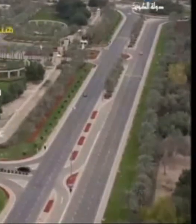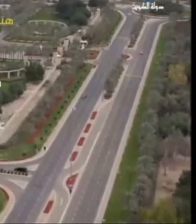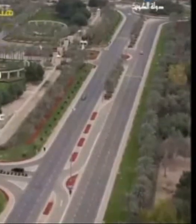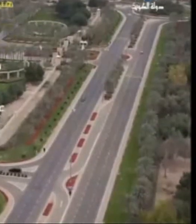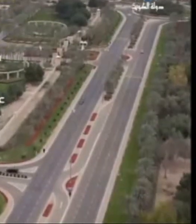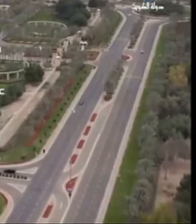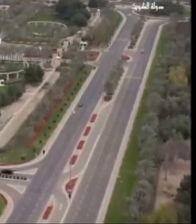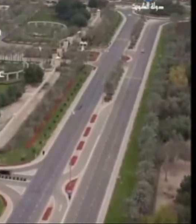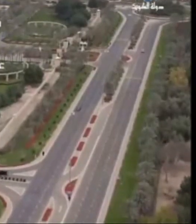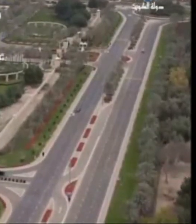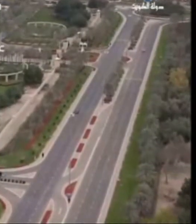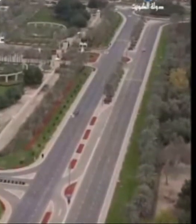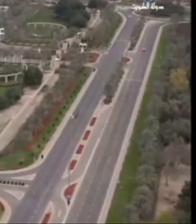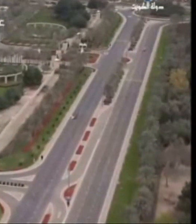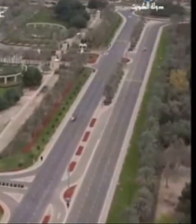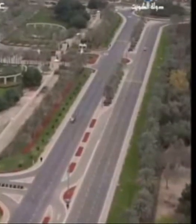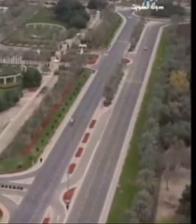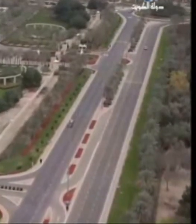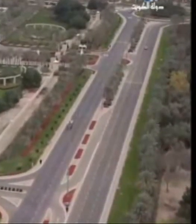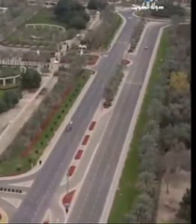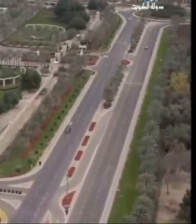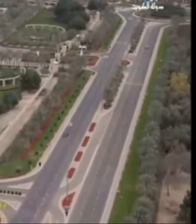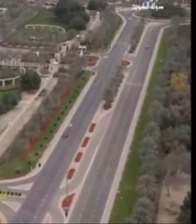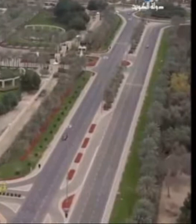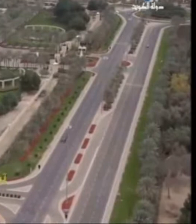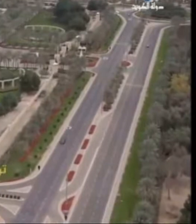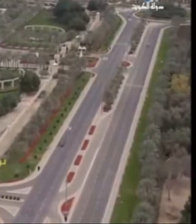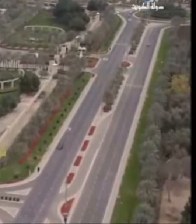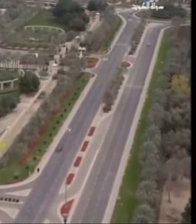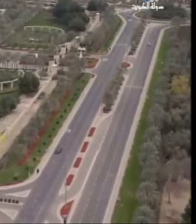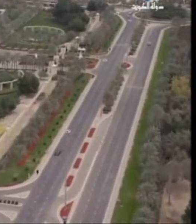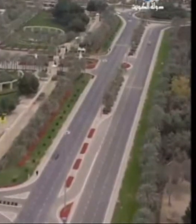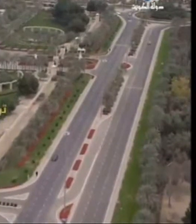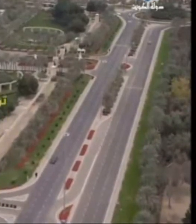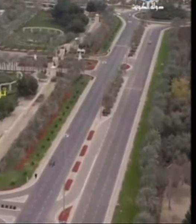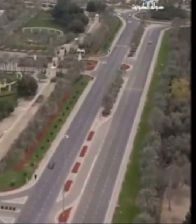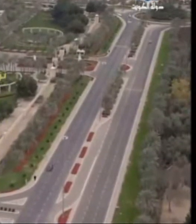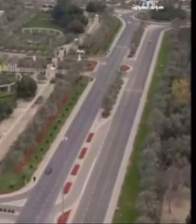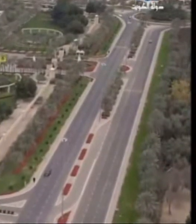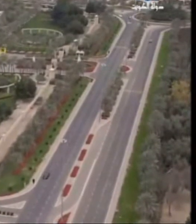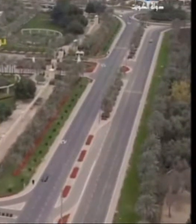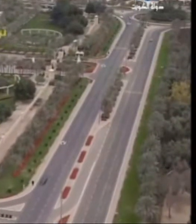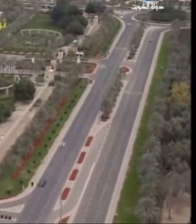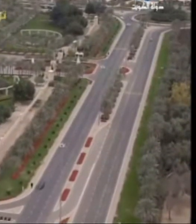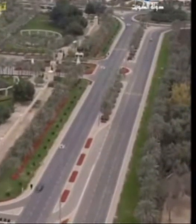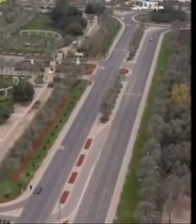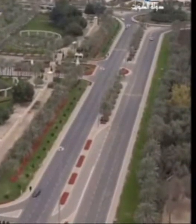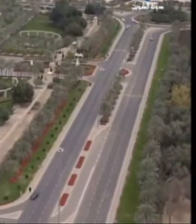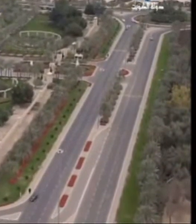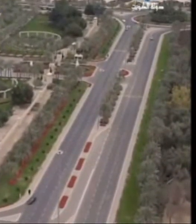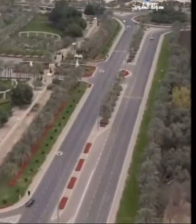وتلاوتي أسعى لنهضة أمة كي لا تكون عاجزة.